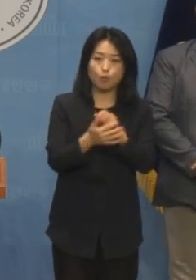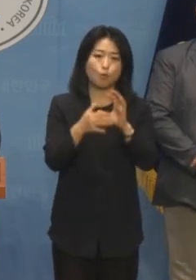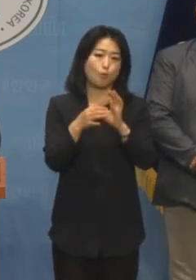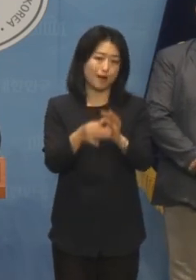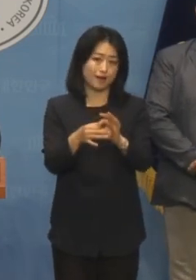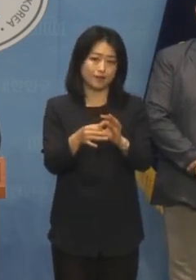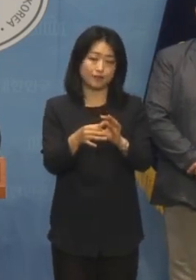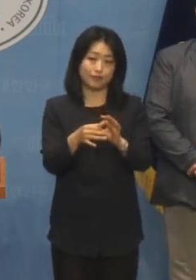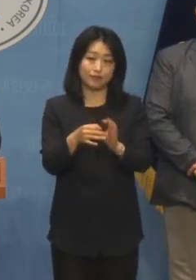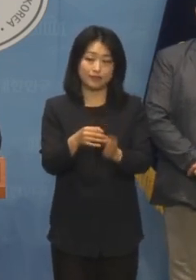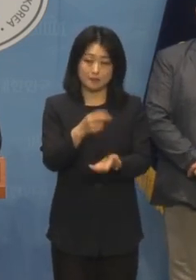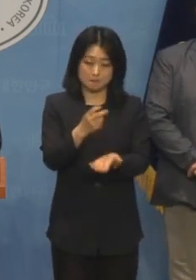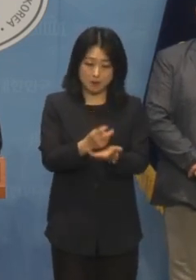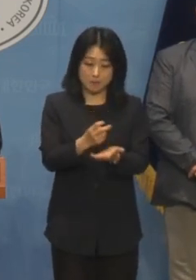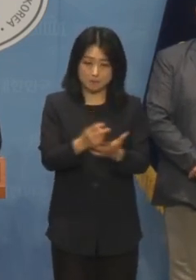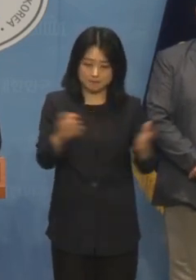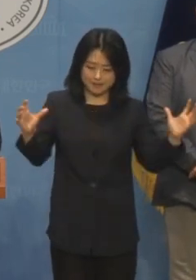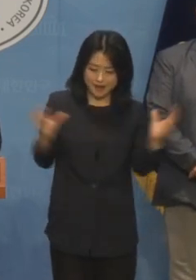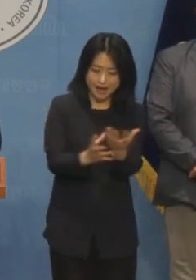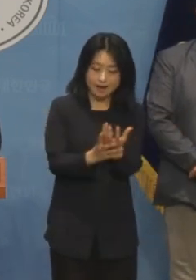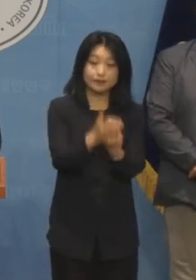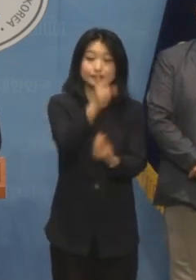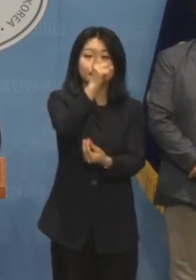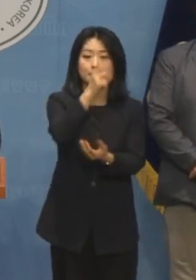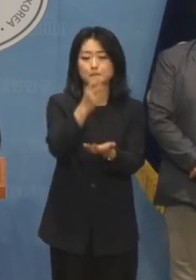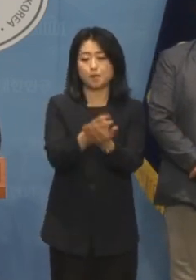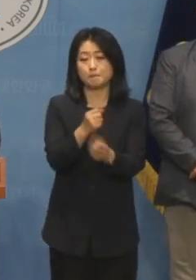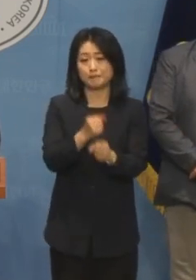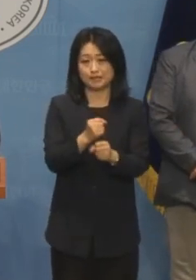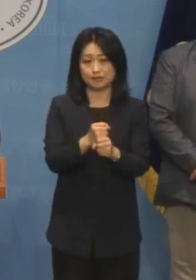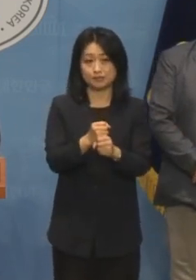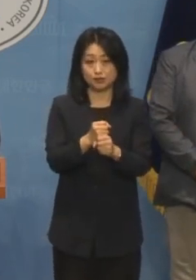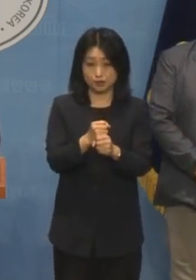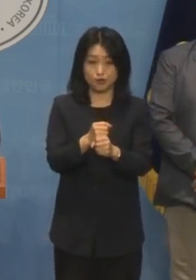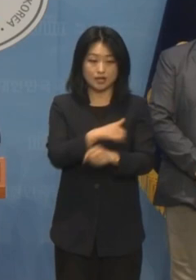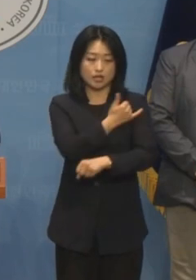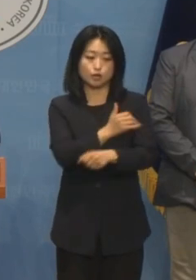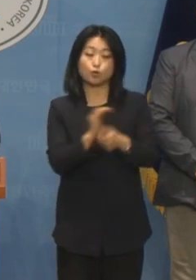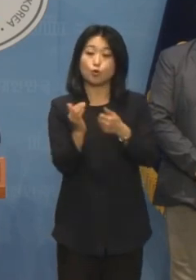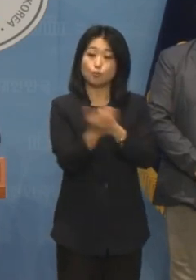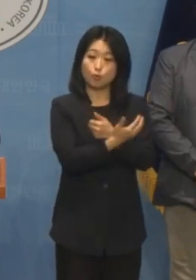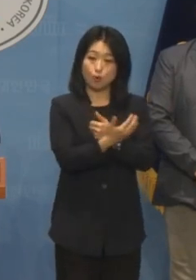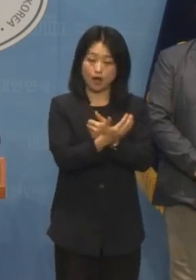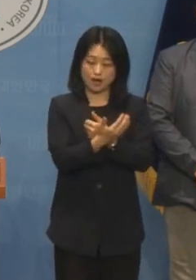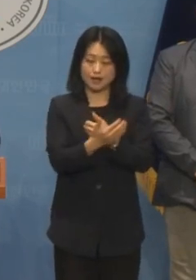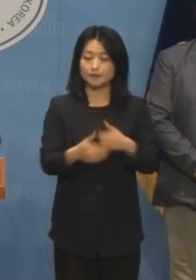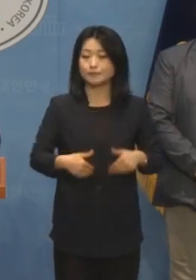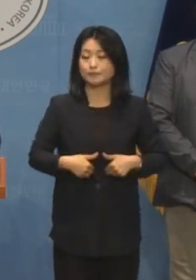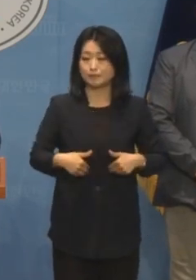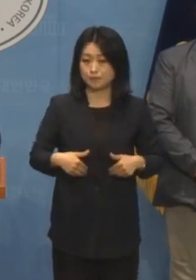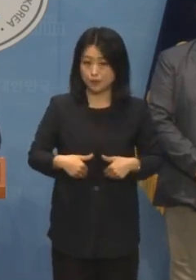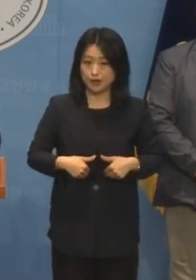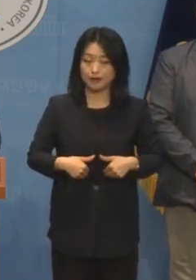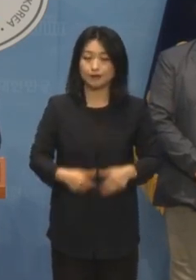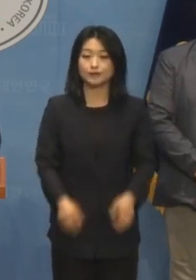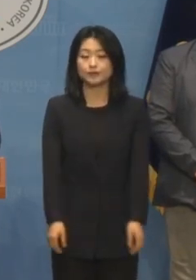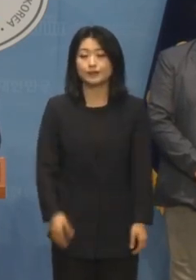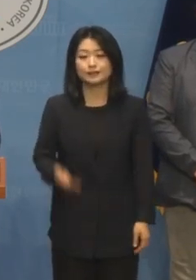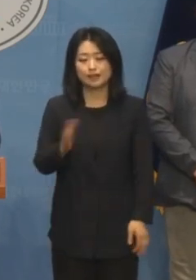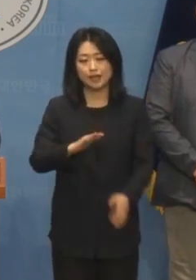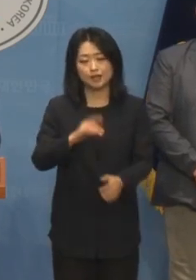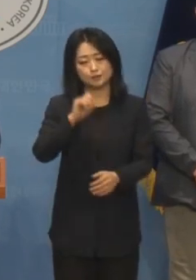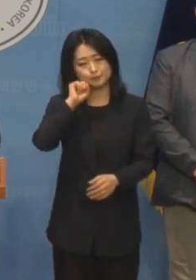파편화된 규정들을 하나의 재정법에 체계적으로 담고 이를 보완할 새로운 제도들을 추가하는 과정이